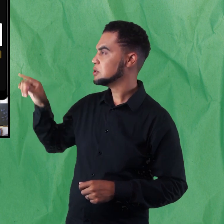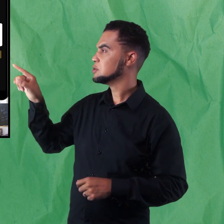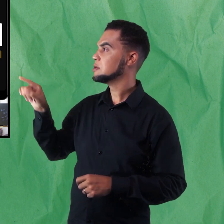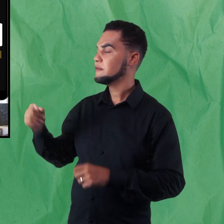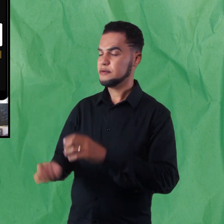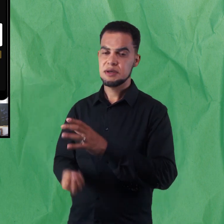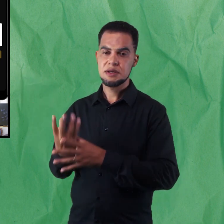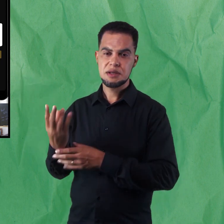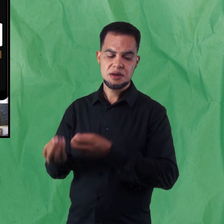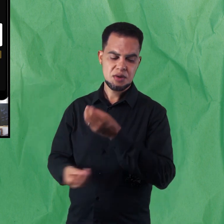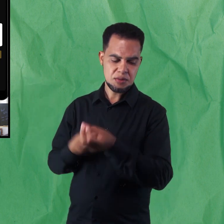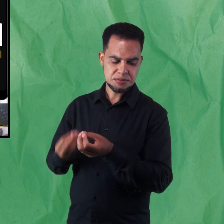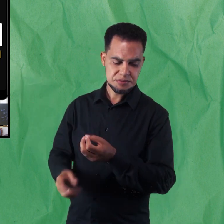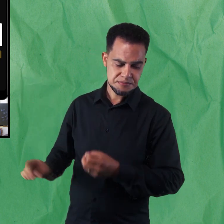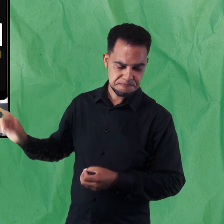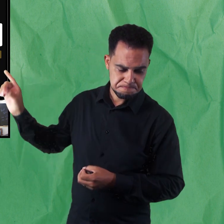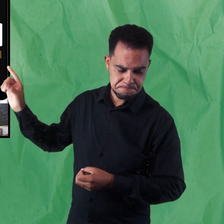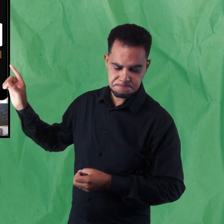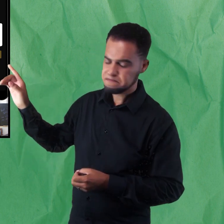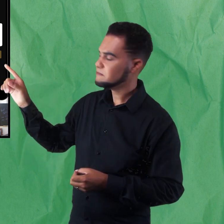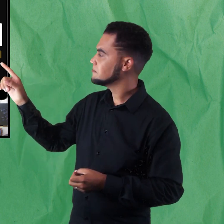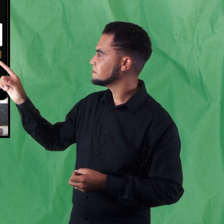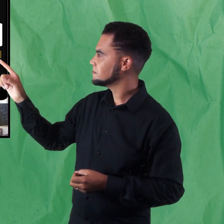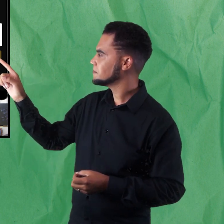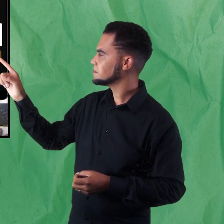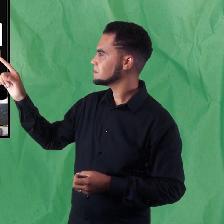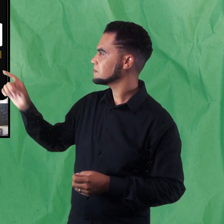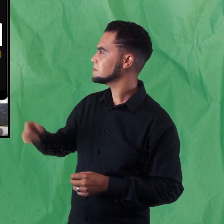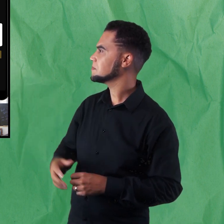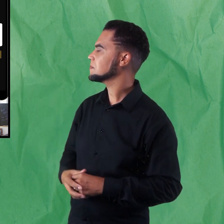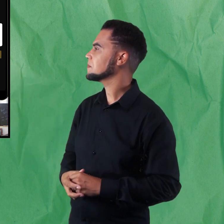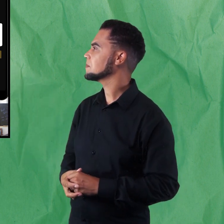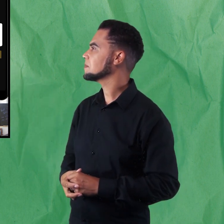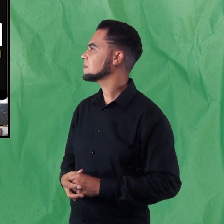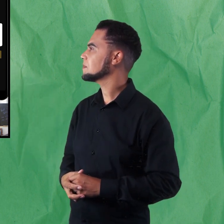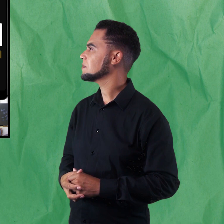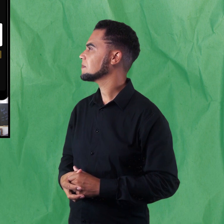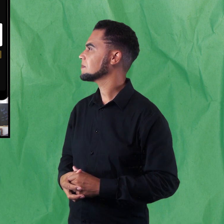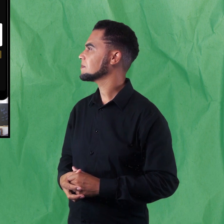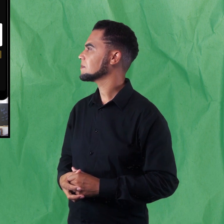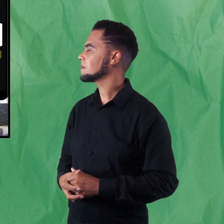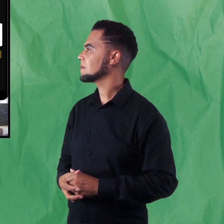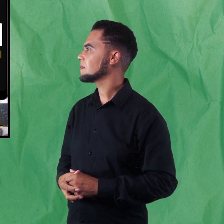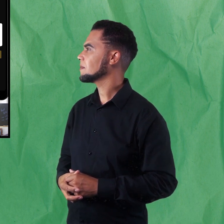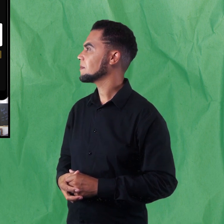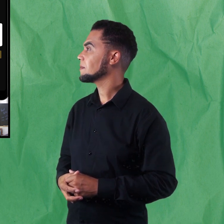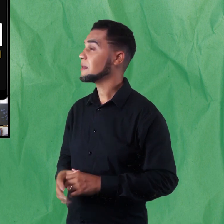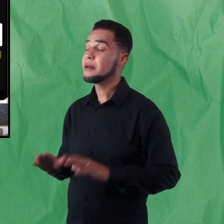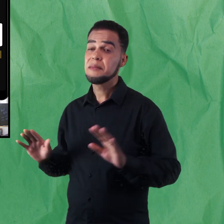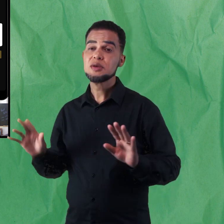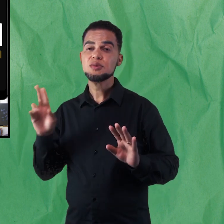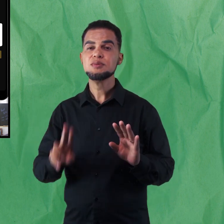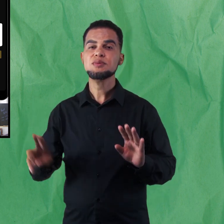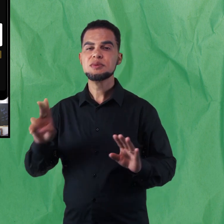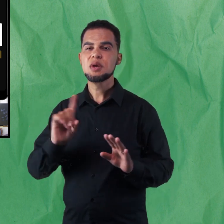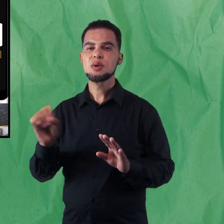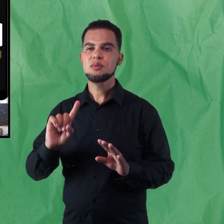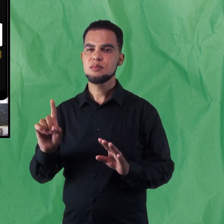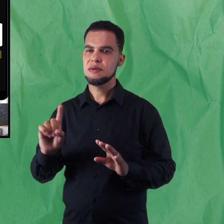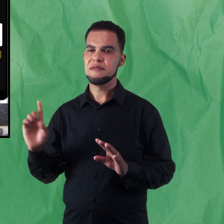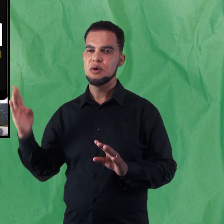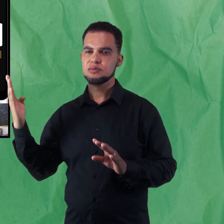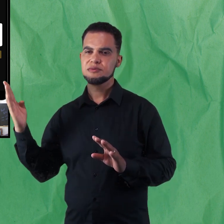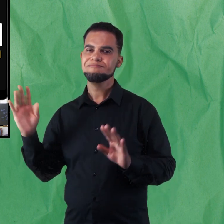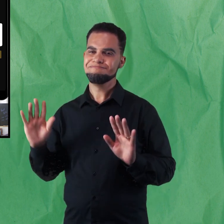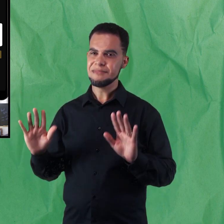eu vou criar aqui assim, ó, const, eu já tenho, né? O loading e o user. Só que o meu user agora não vai ser mais um estado